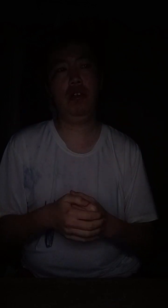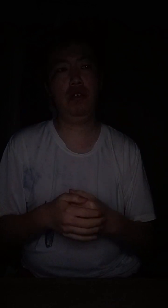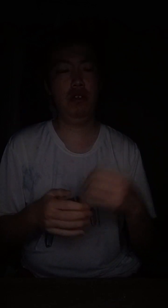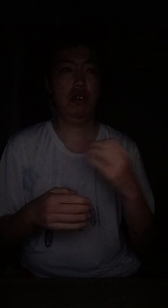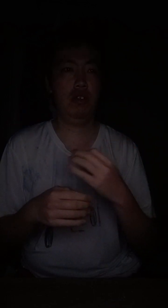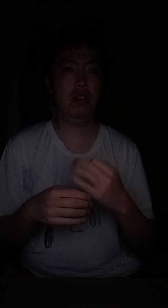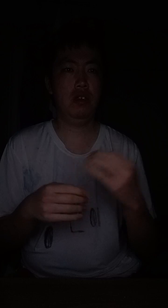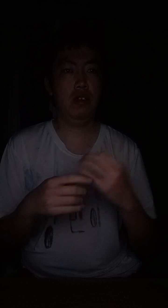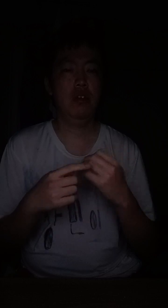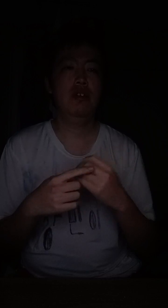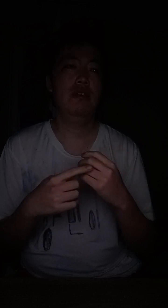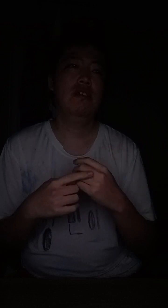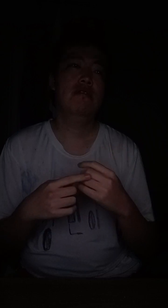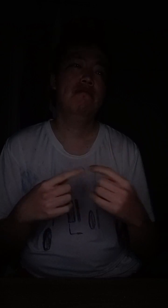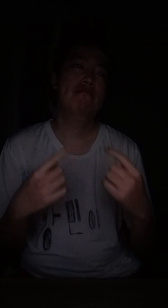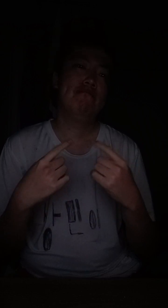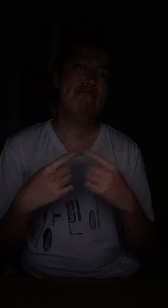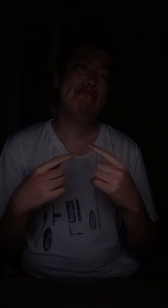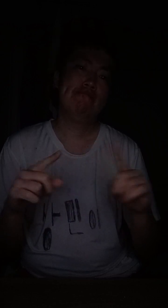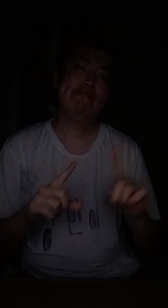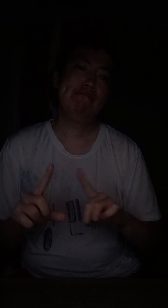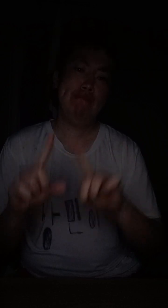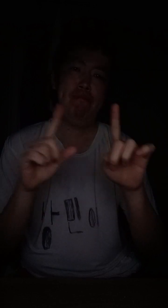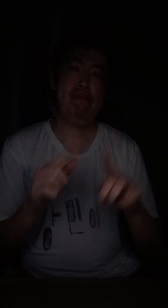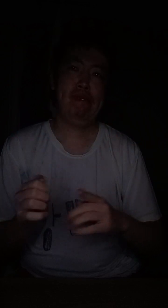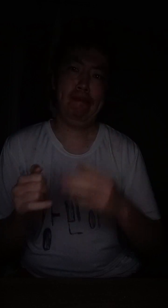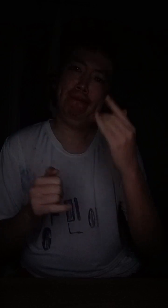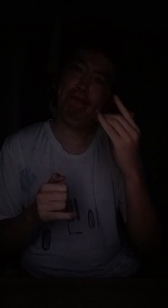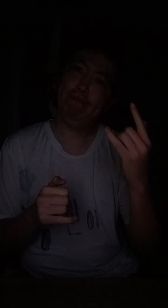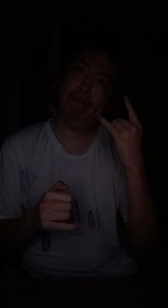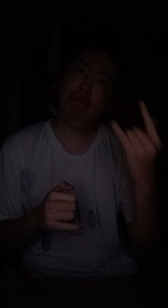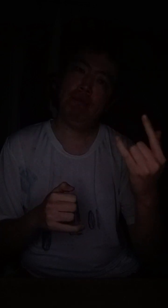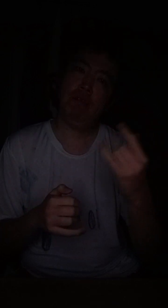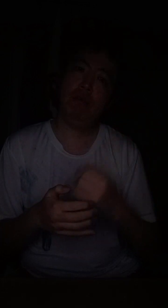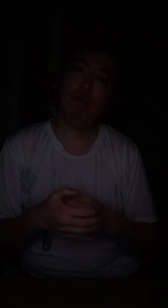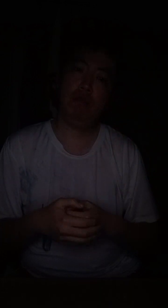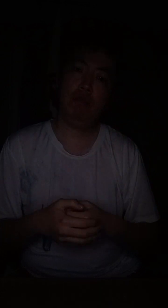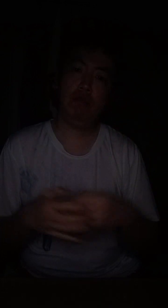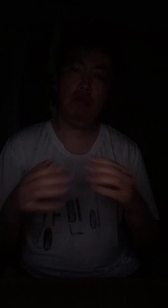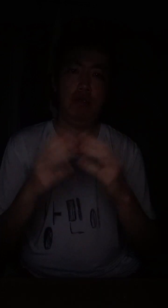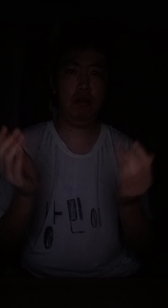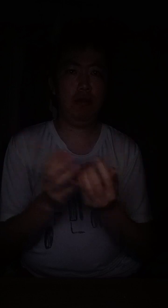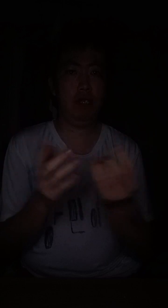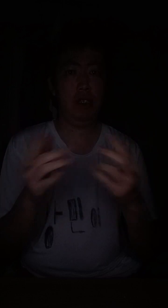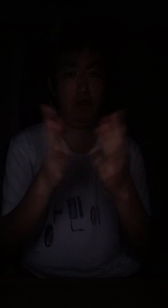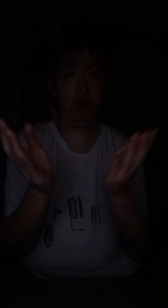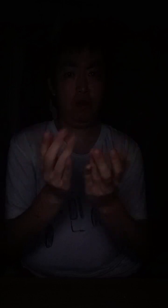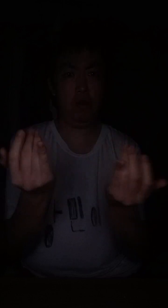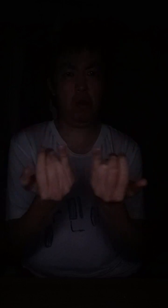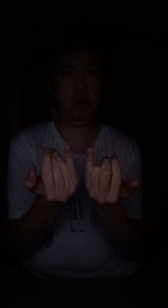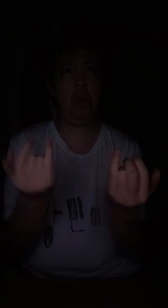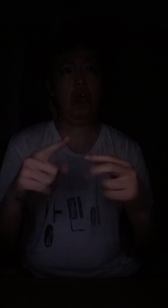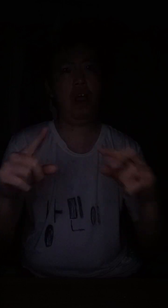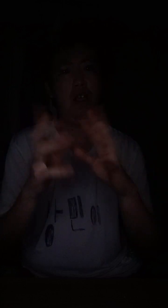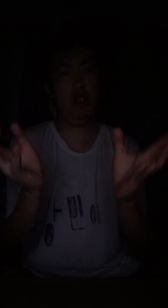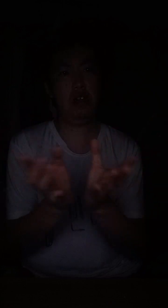어떻게 하면 내가 여기서 살아서 나갈 수 있을까? 얼마 뒤 체육관뿐 아니라 학교 곳곳 그리고 아버지 식당 여자